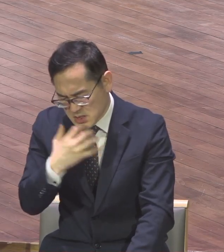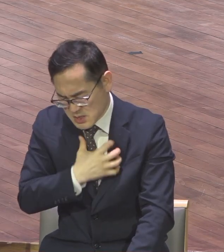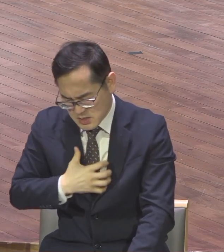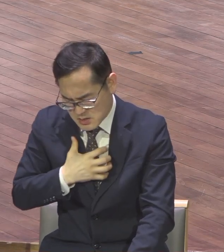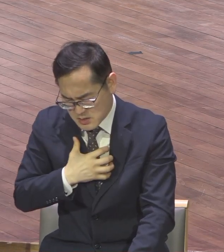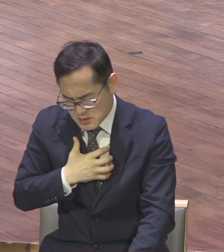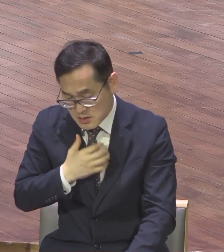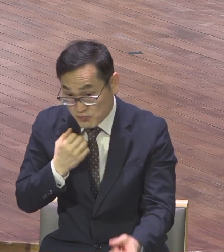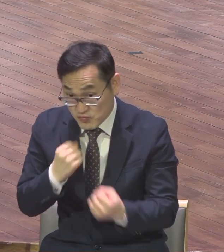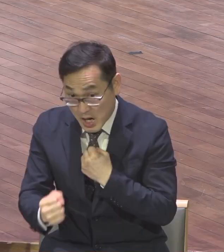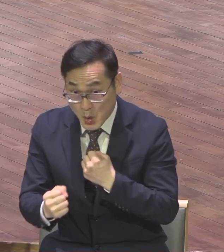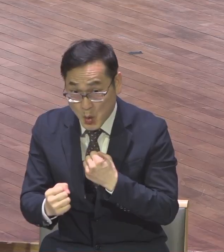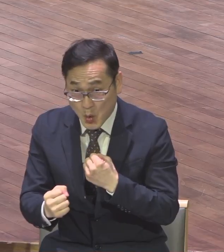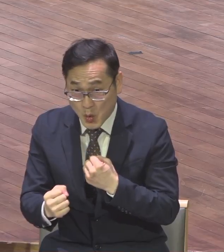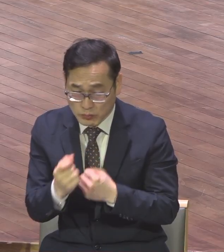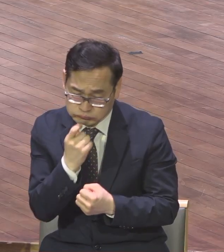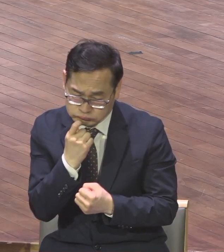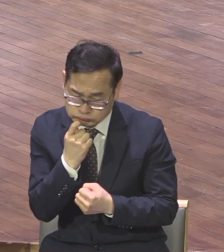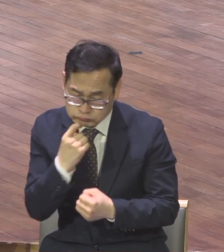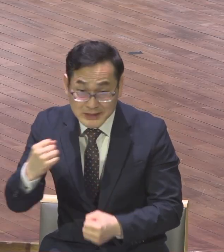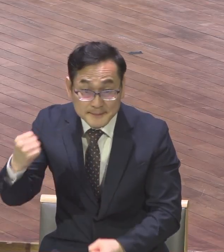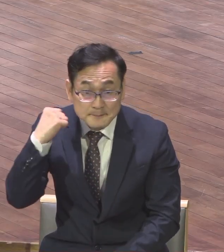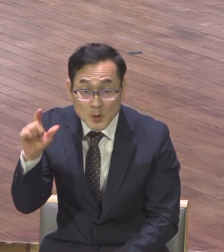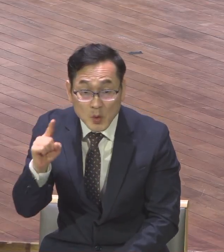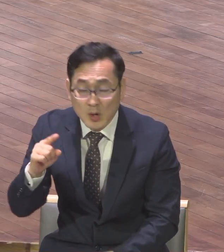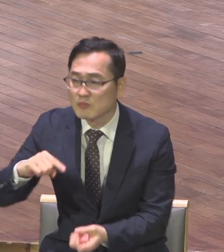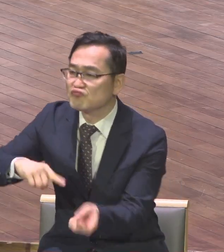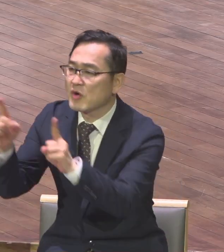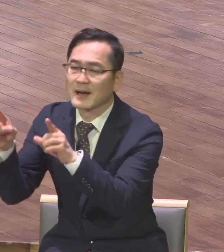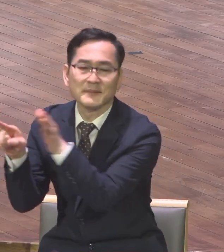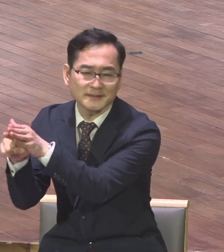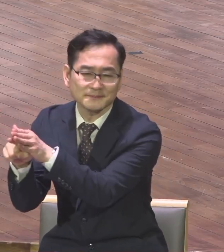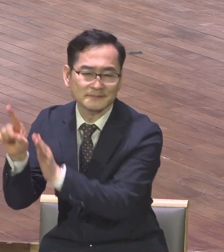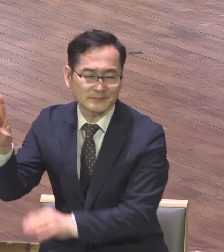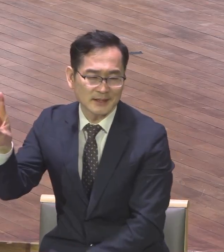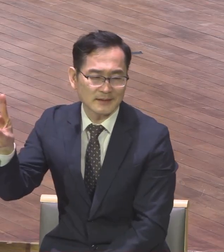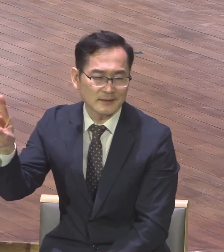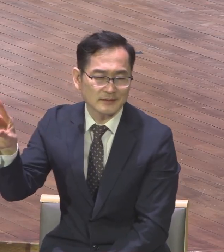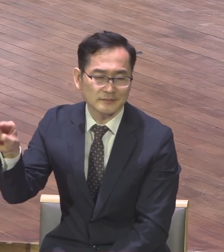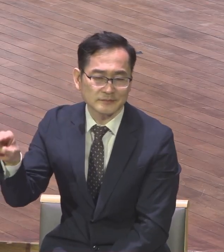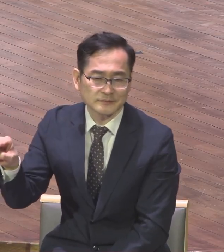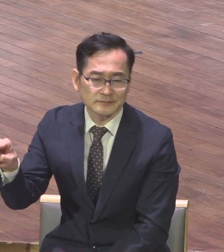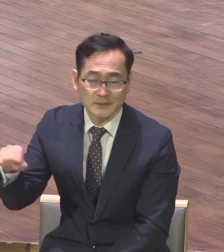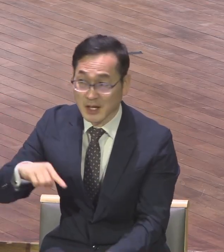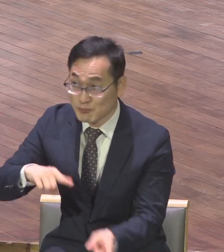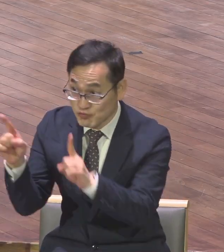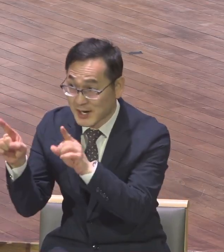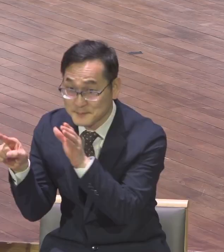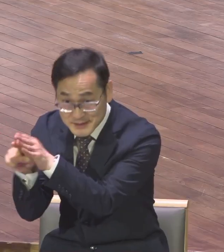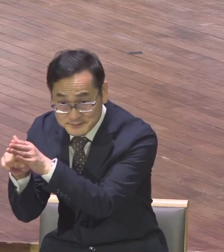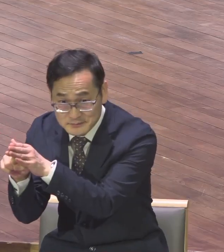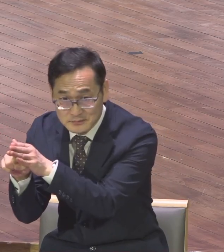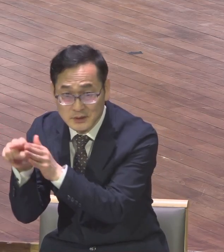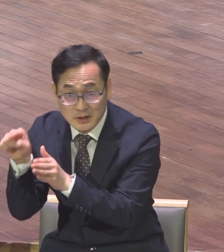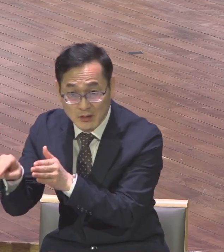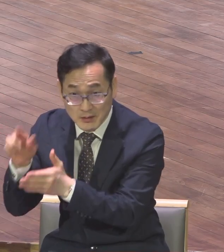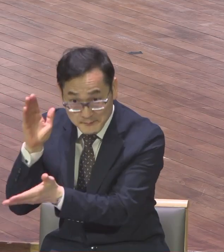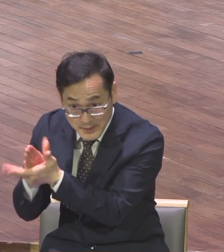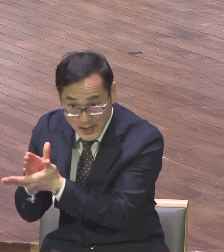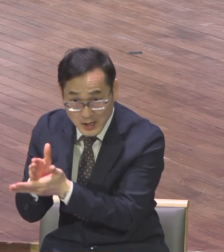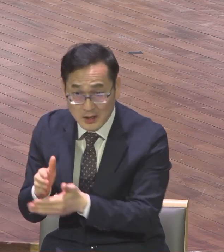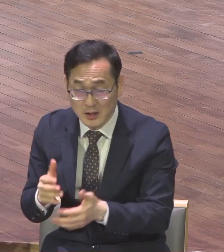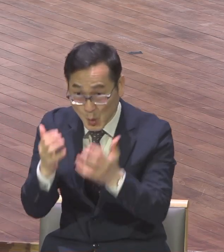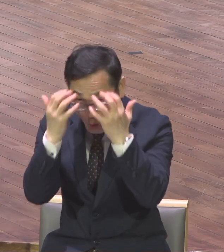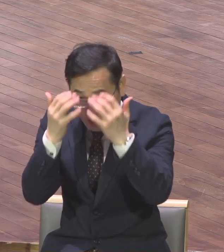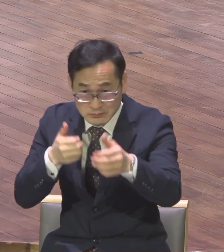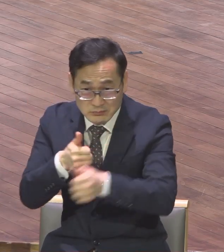힘은 부활신앙이었습니다. 부활신앙이 없었다고 하면 우리가 많은 고난을